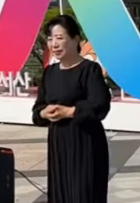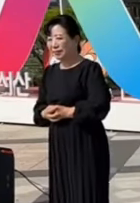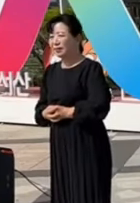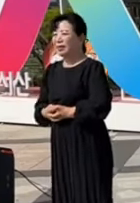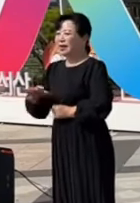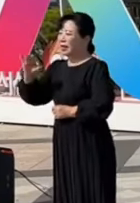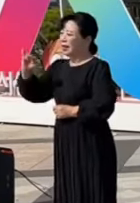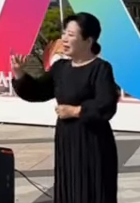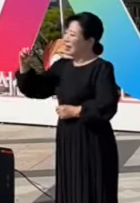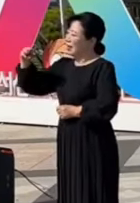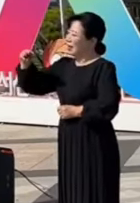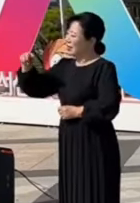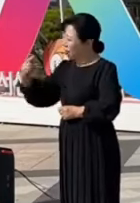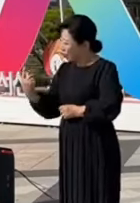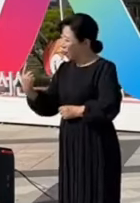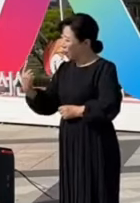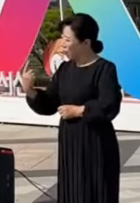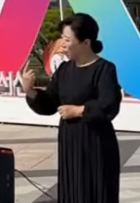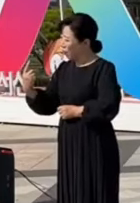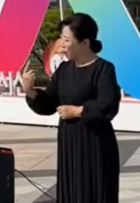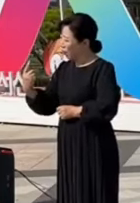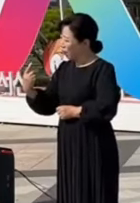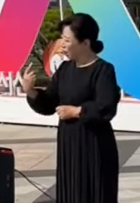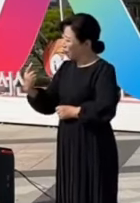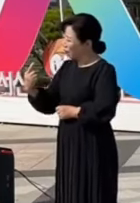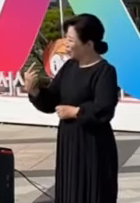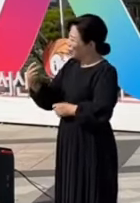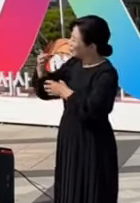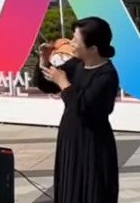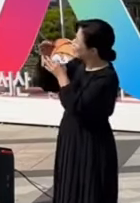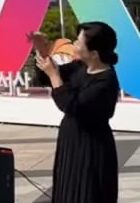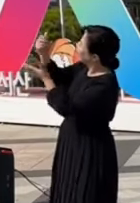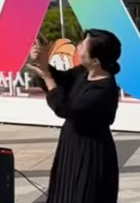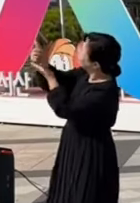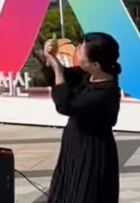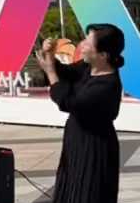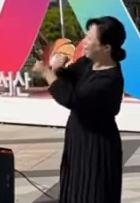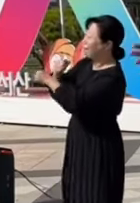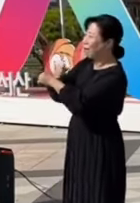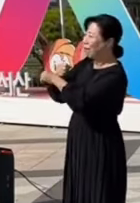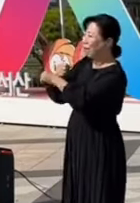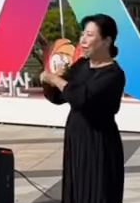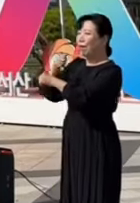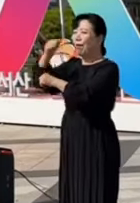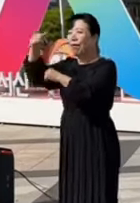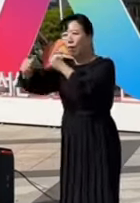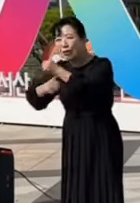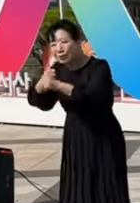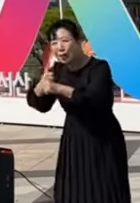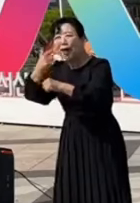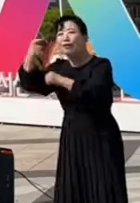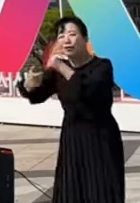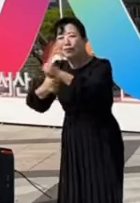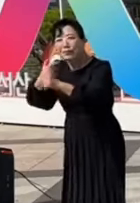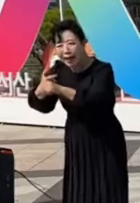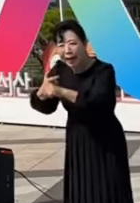이또 히로부미를 찬양하고 50대 60대 남자들 다 군대로